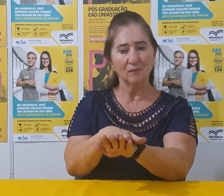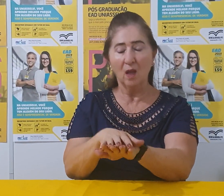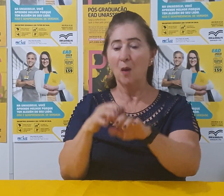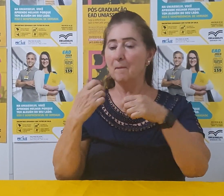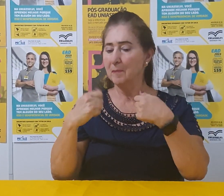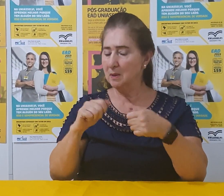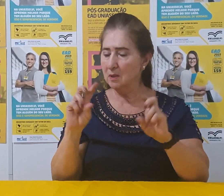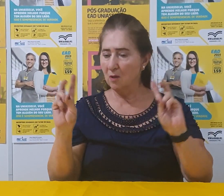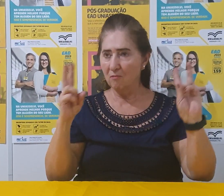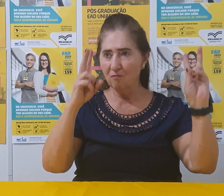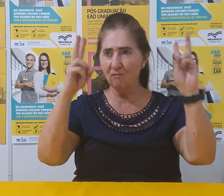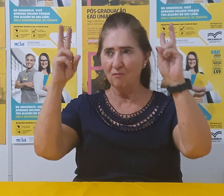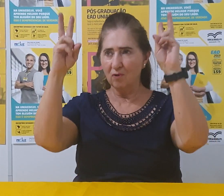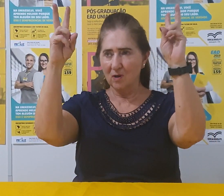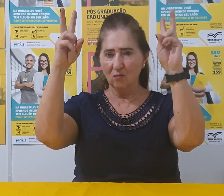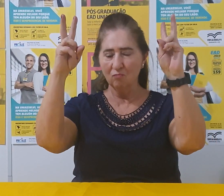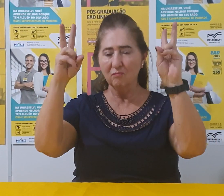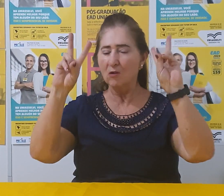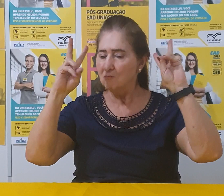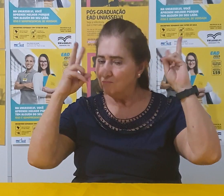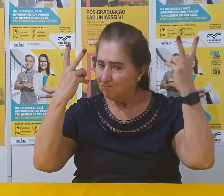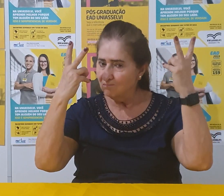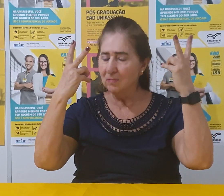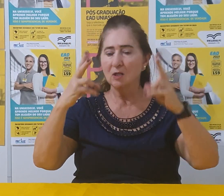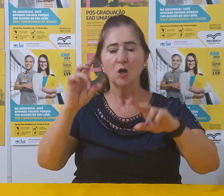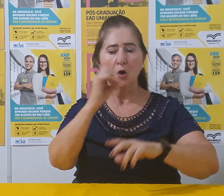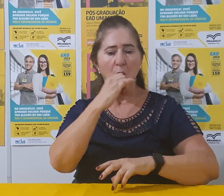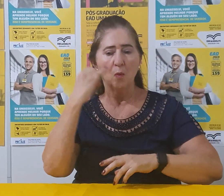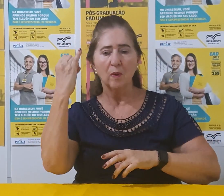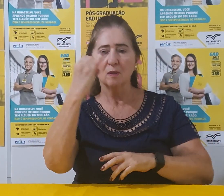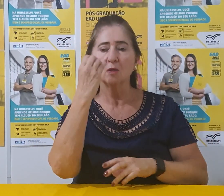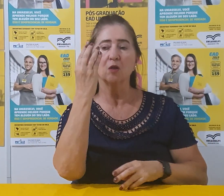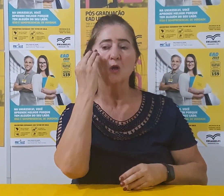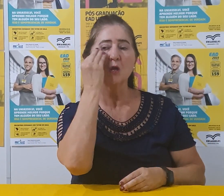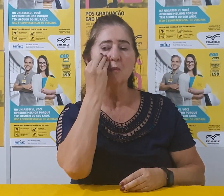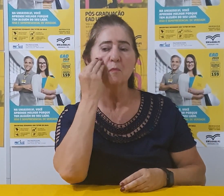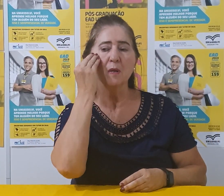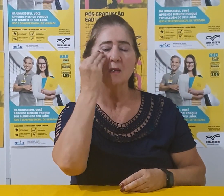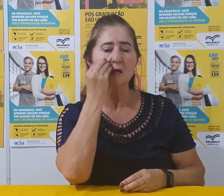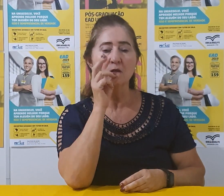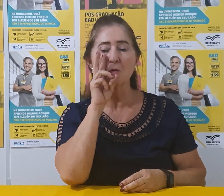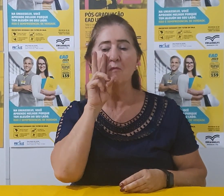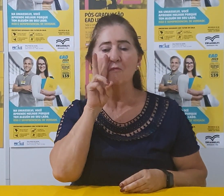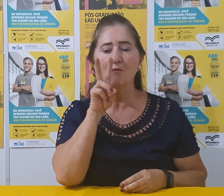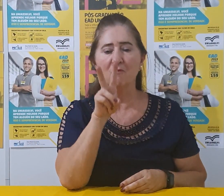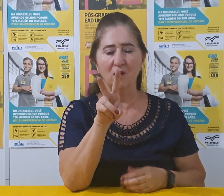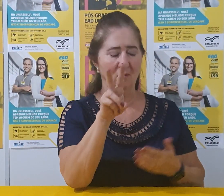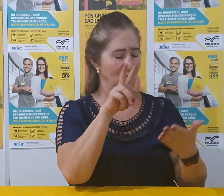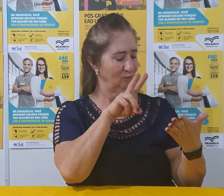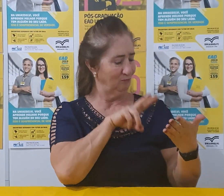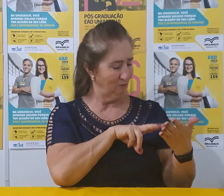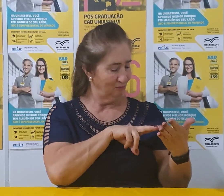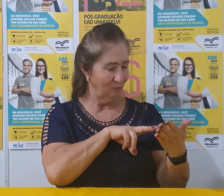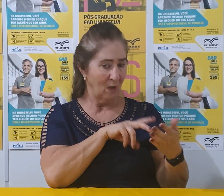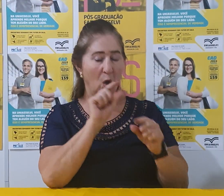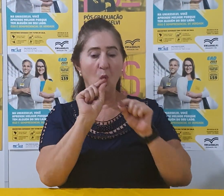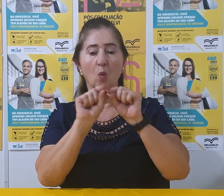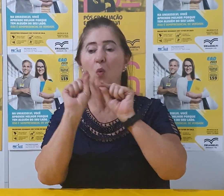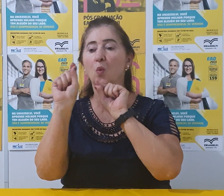valorizando abordagens que priorizam a experiência visual, uma vez que, para o surdo, a questão visual tem